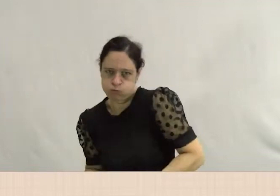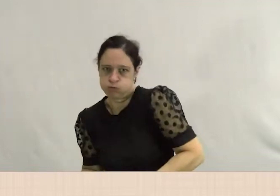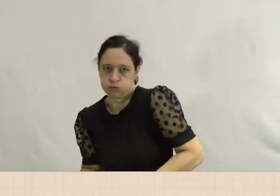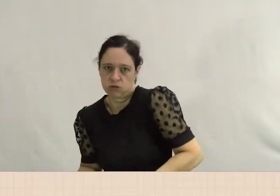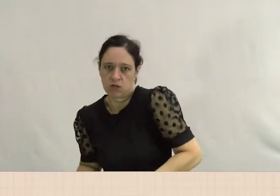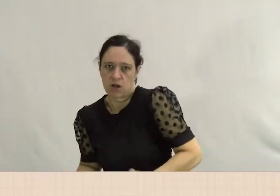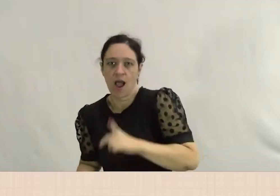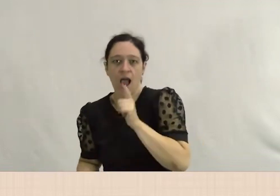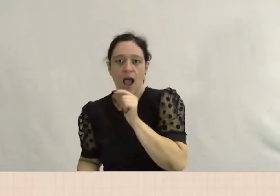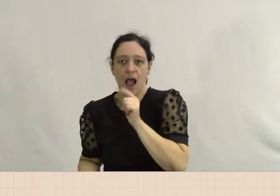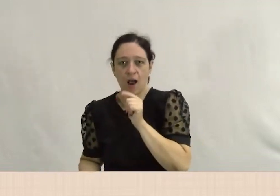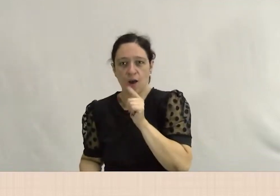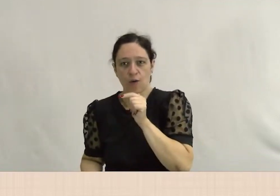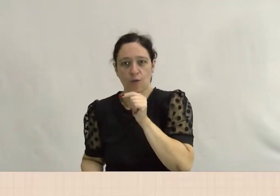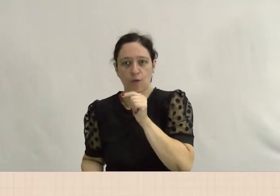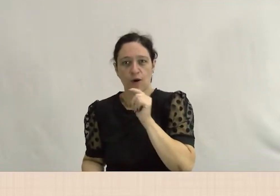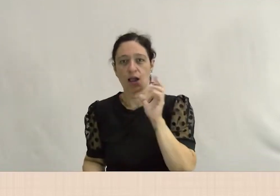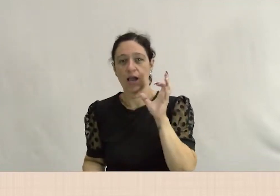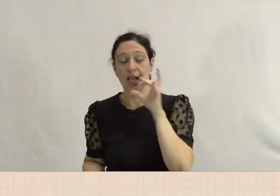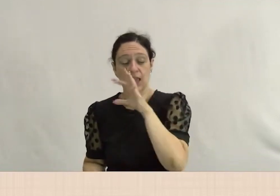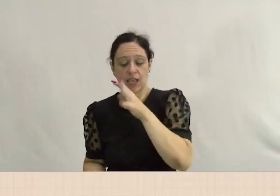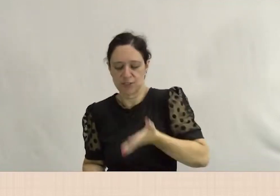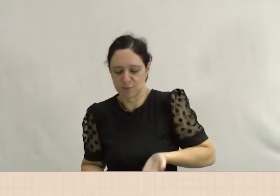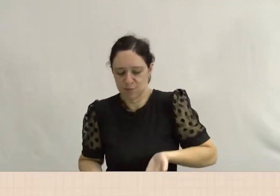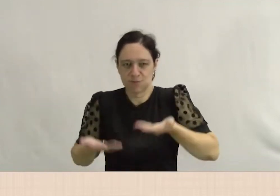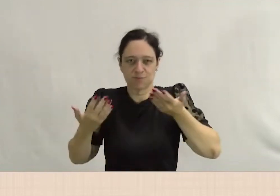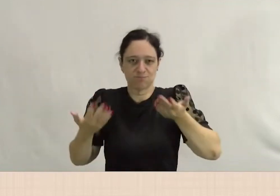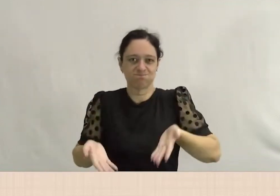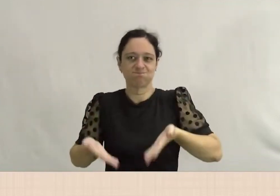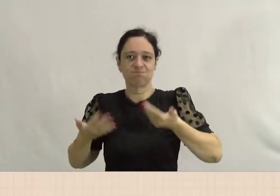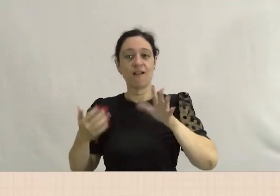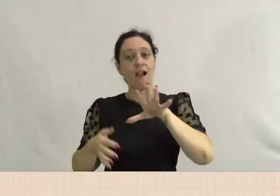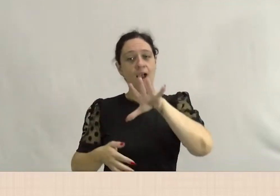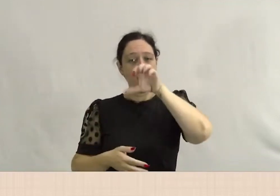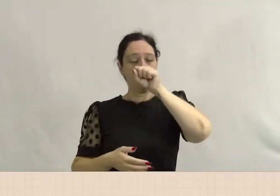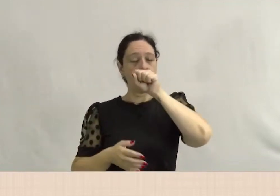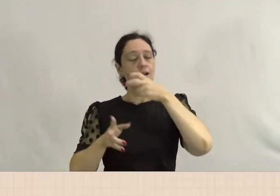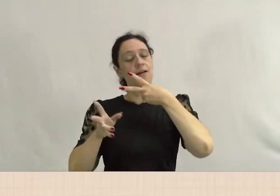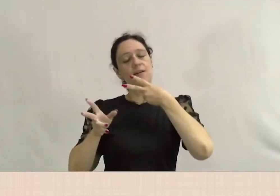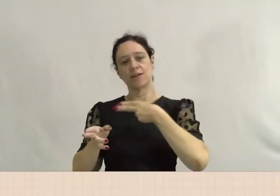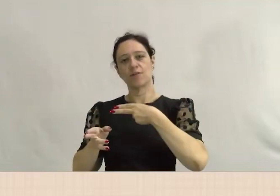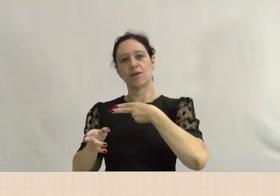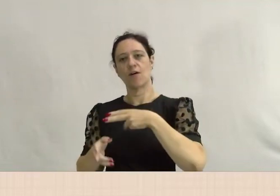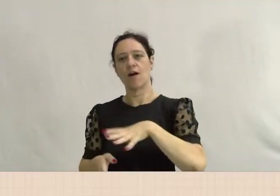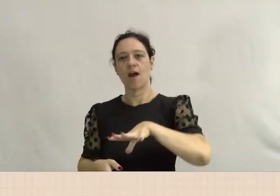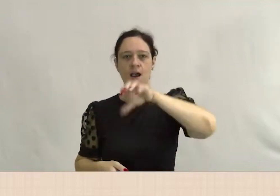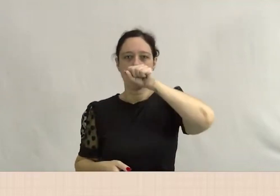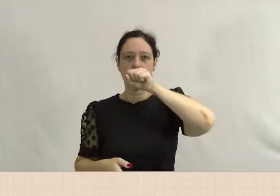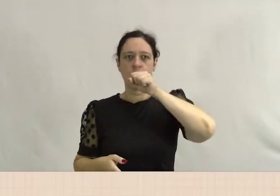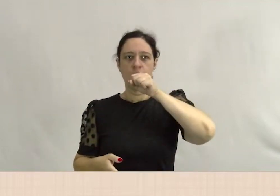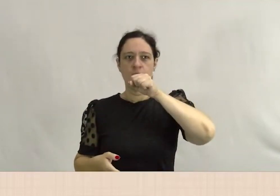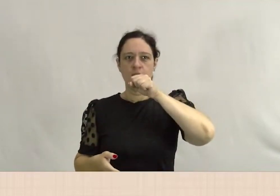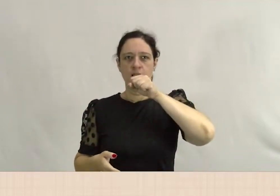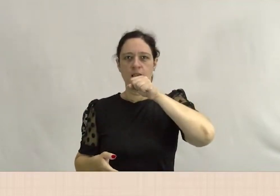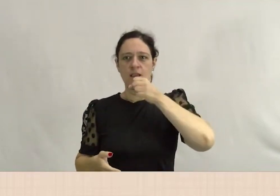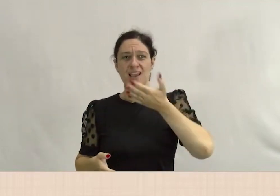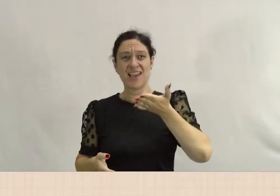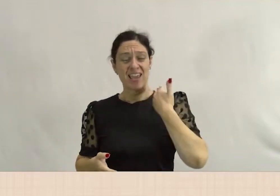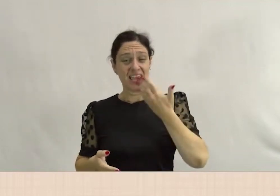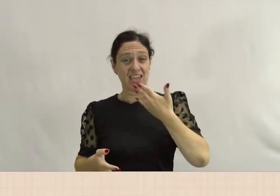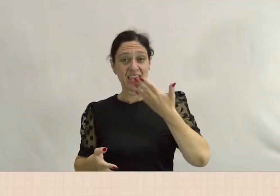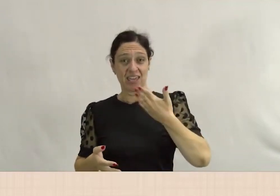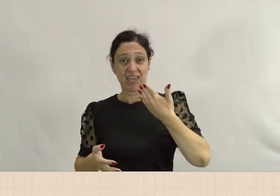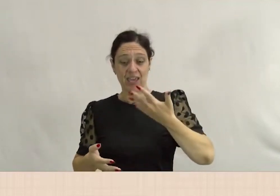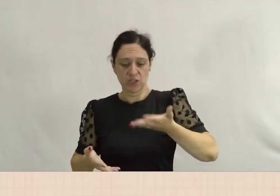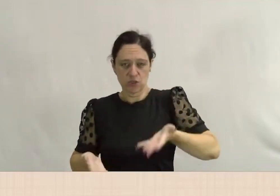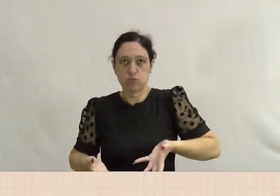mesmo volume. O ar é a mesma coisa. O ar mais quente sobe,